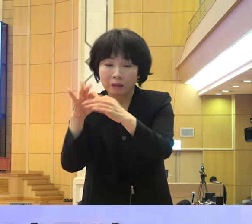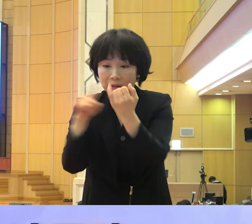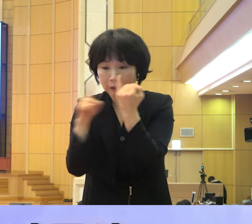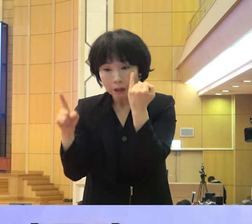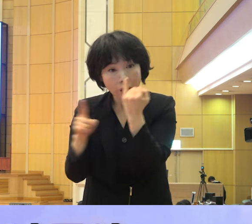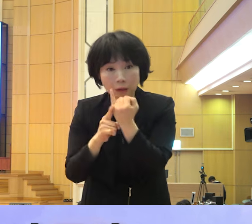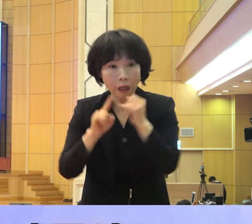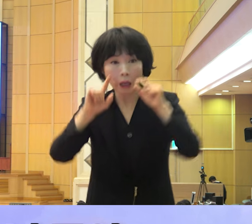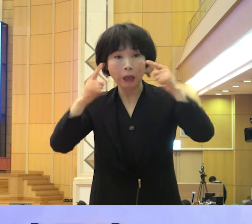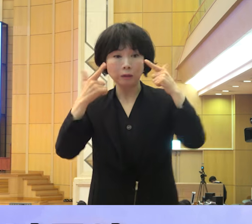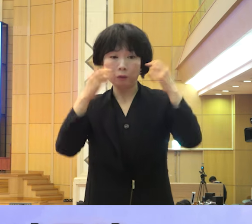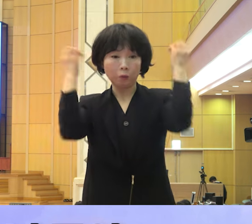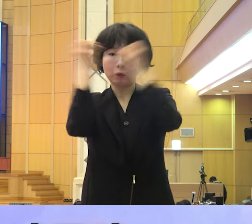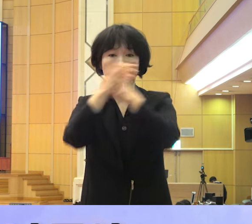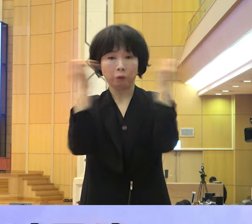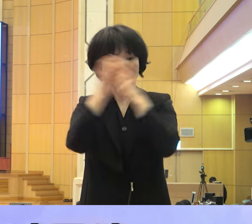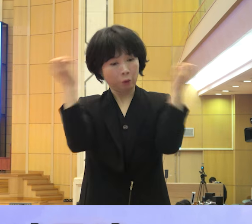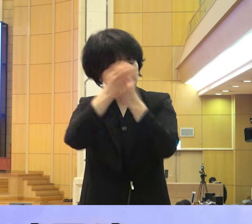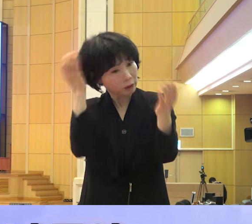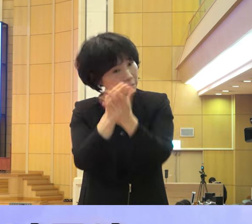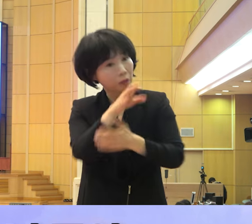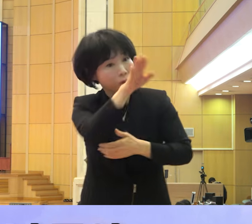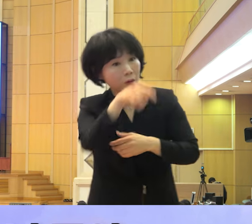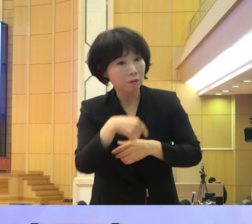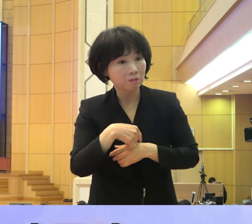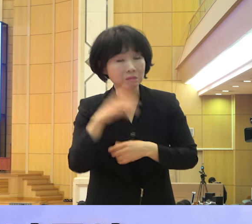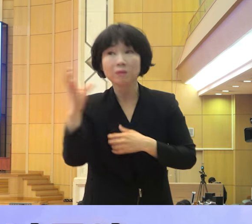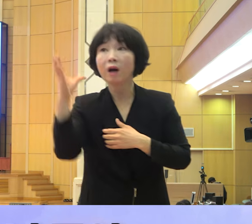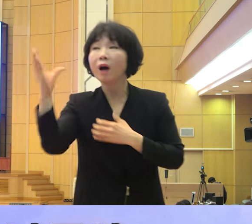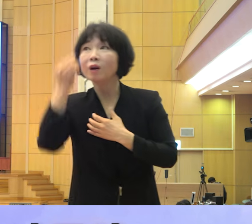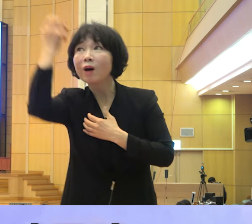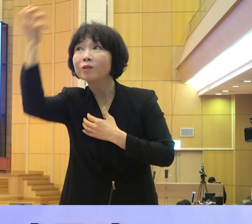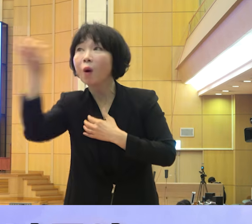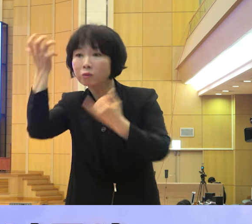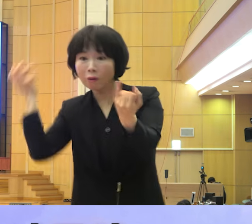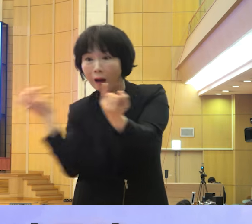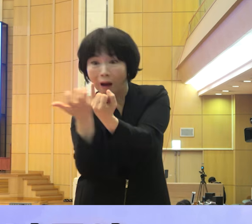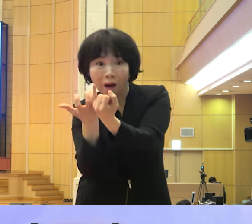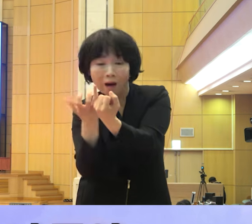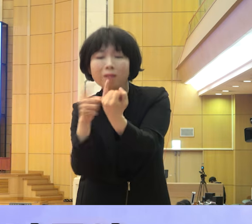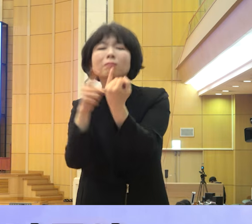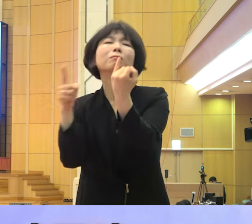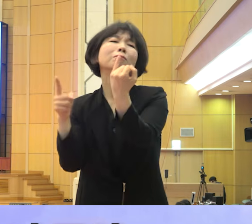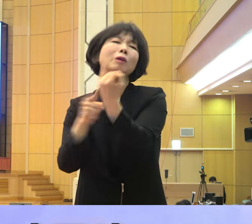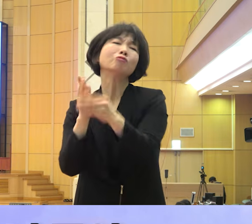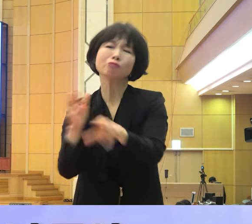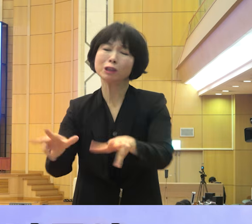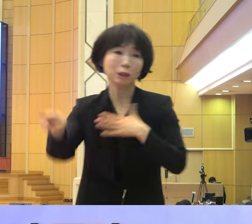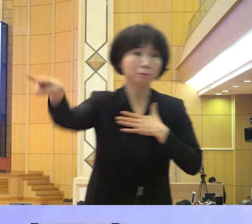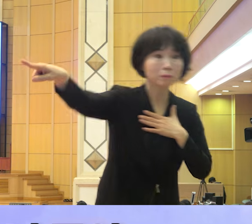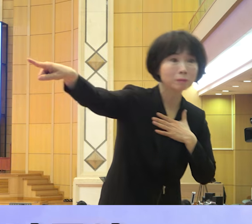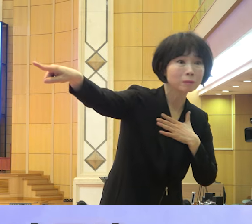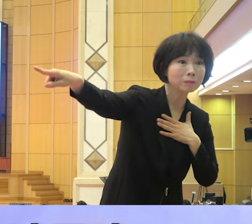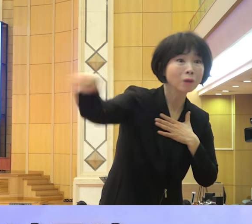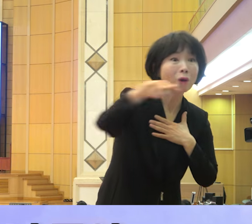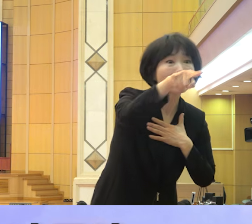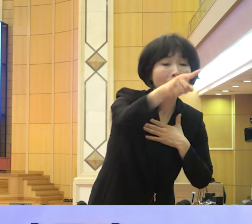생겨난 것이 아니고 성령으로 된 것이니라. 성령으로 잉태됐다는 것입니다.